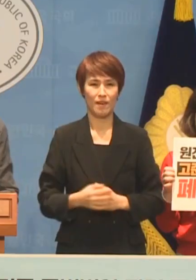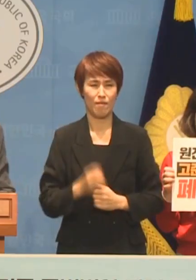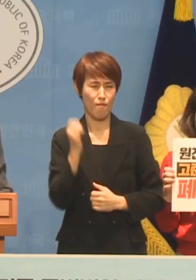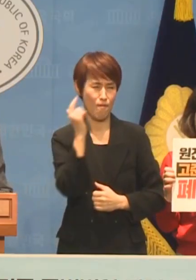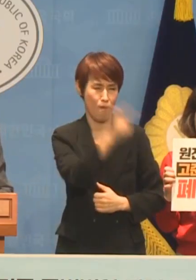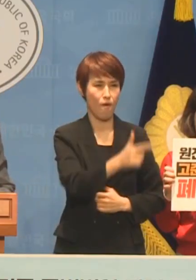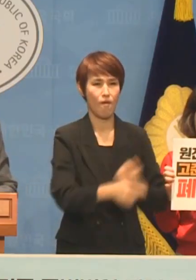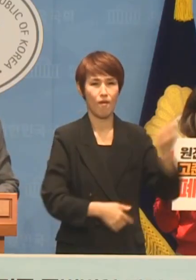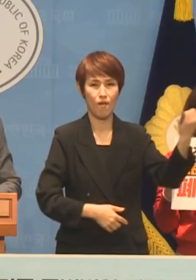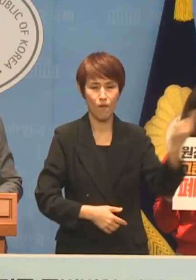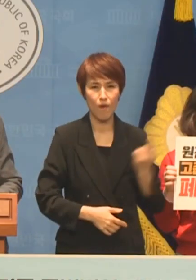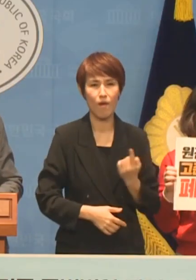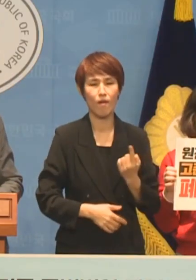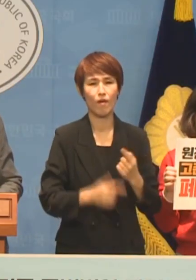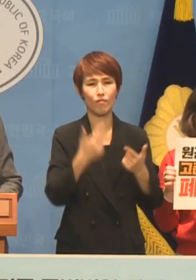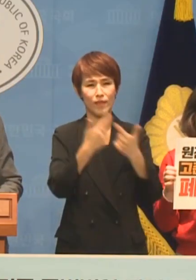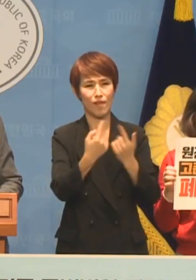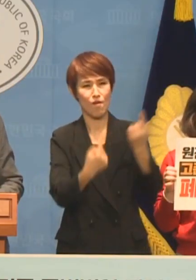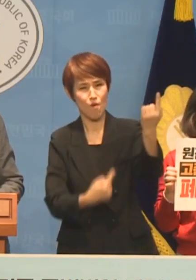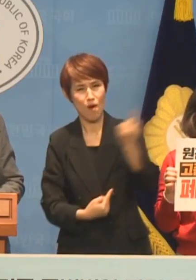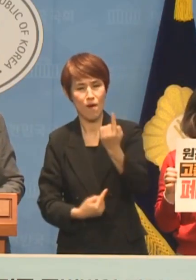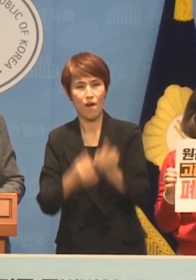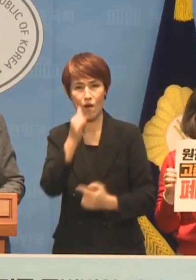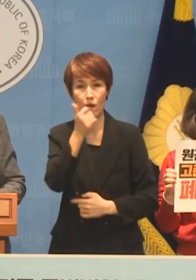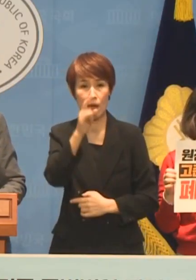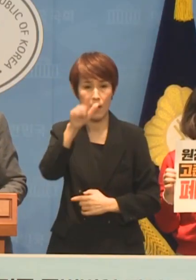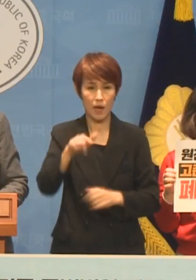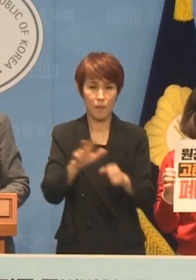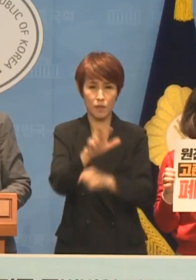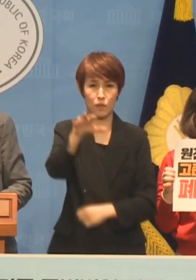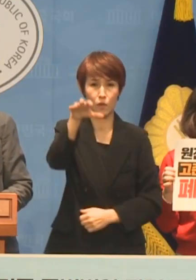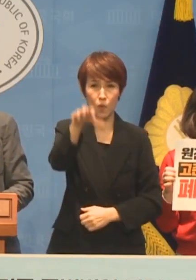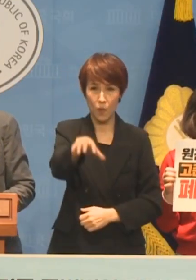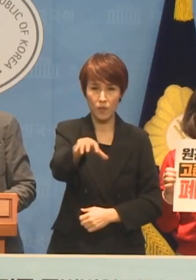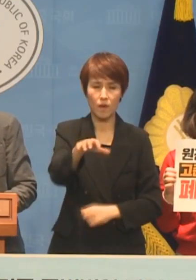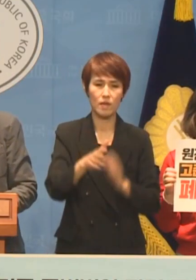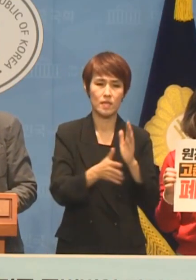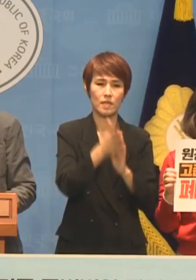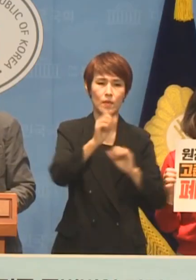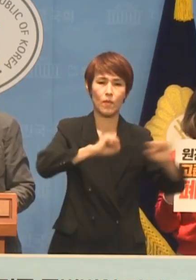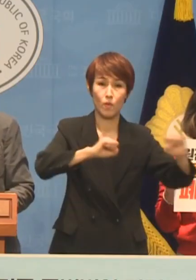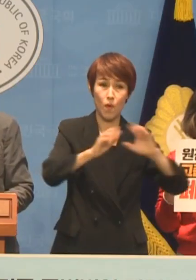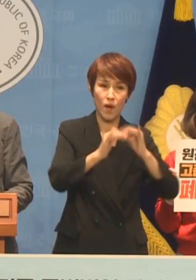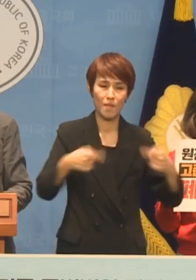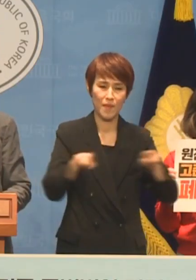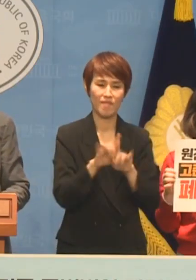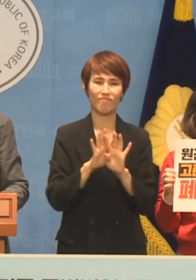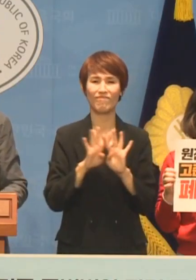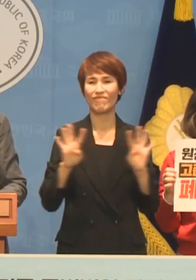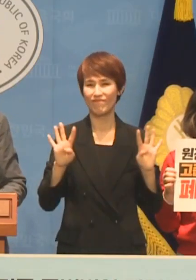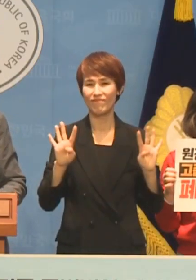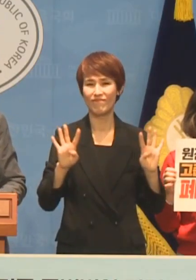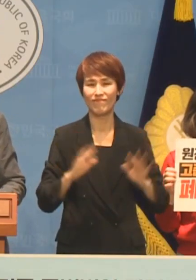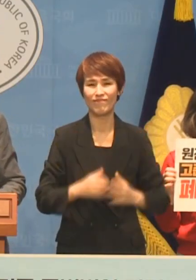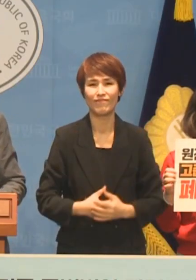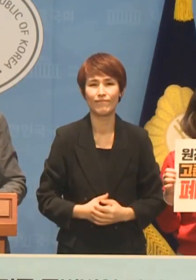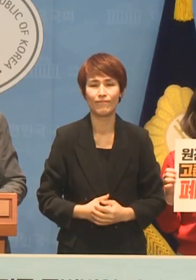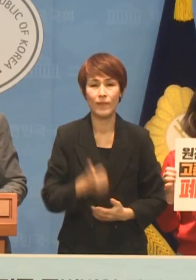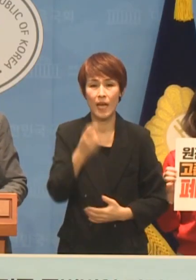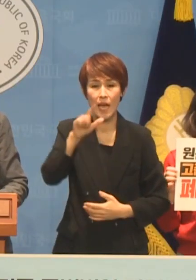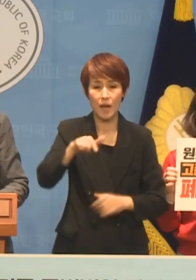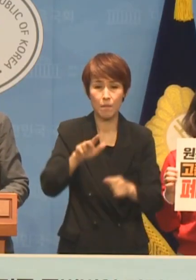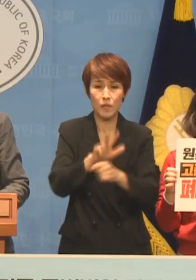또 부산에서도 오셨습니다. 그래서 핵발전소 지역에 저희 시민활동가들 다 함께하고 있다라고 말씀을 드리고요.